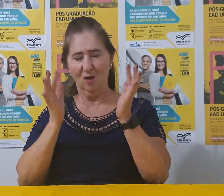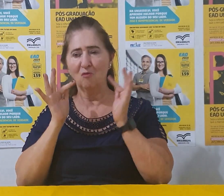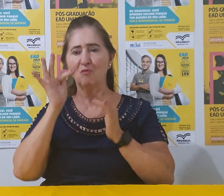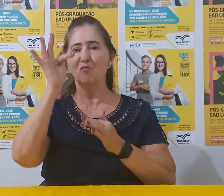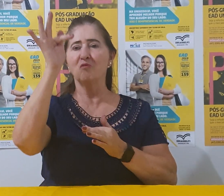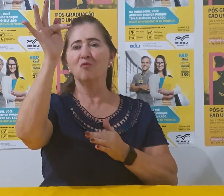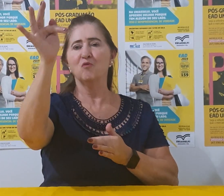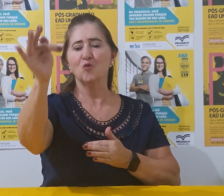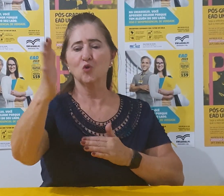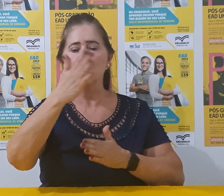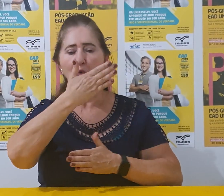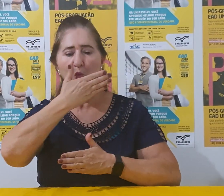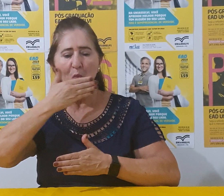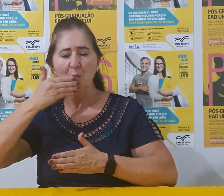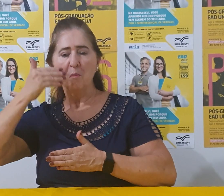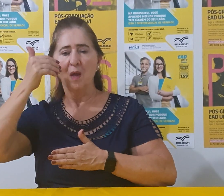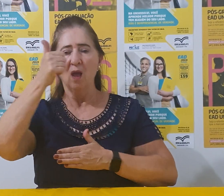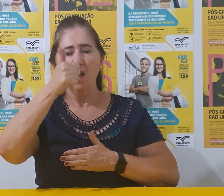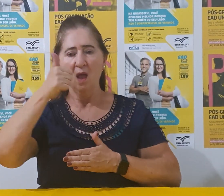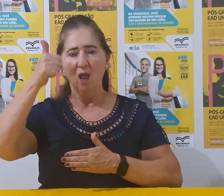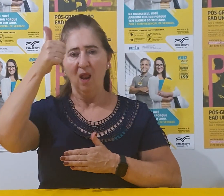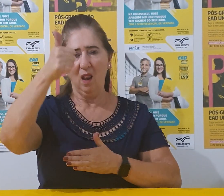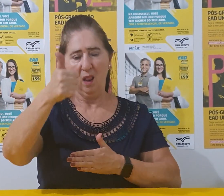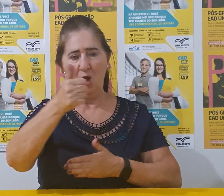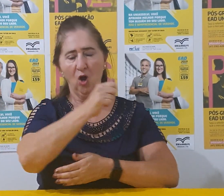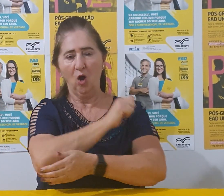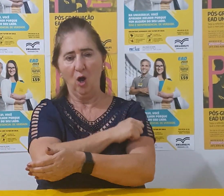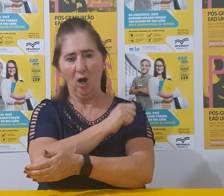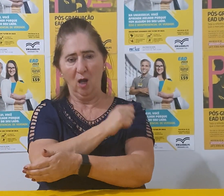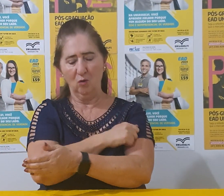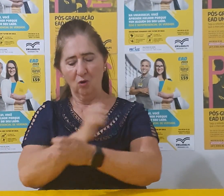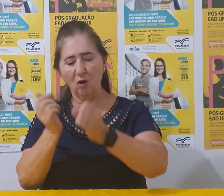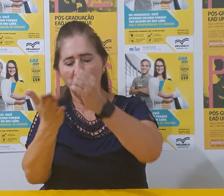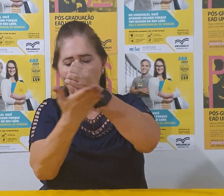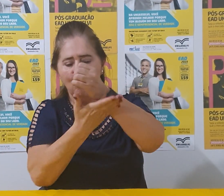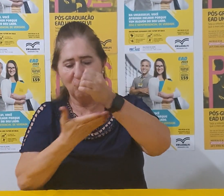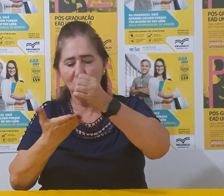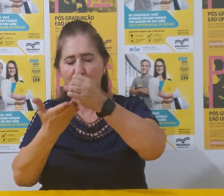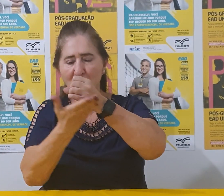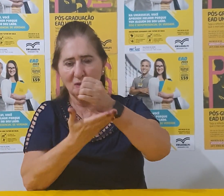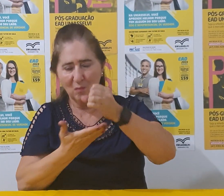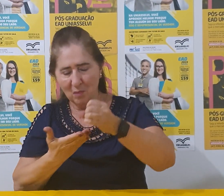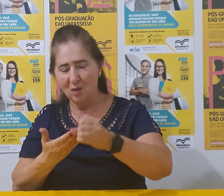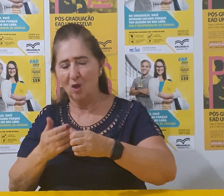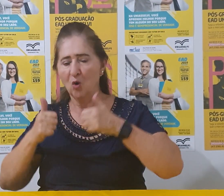capacidades de aprendizagem dos alunos, fundamental para todos os processos da educação inclusiva.